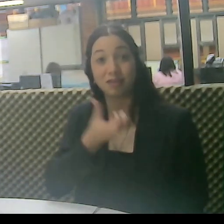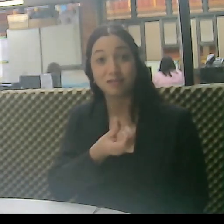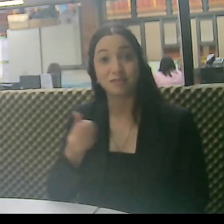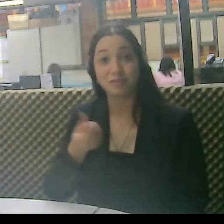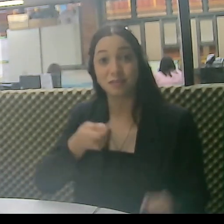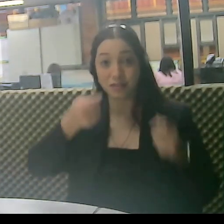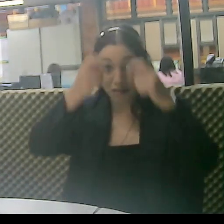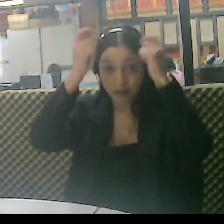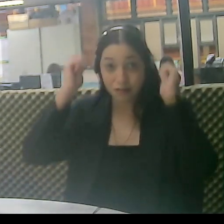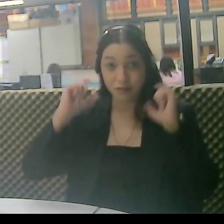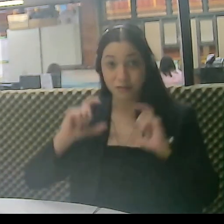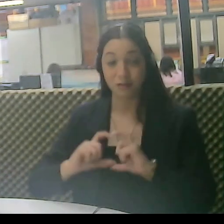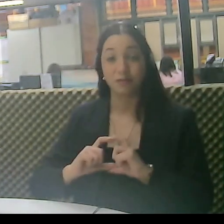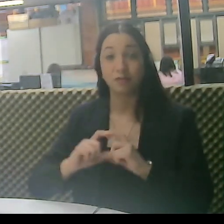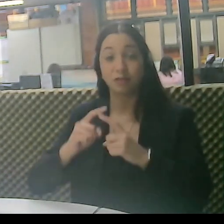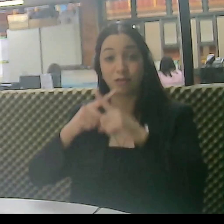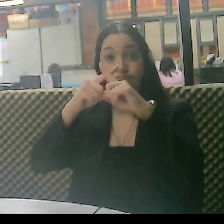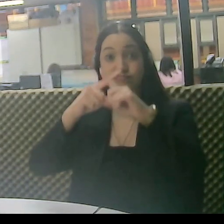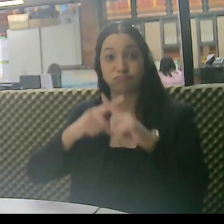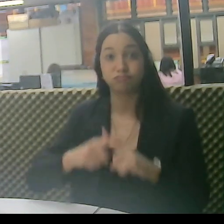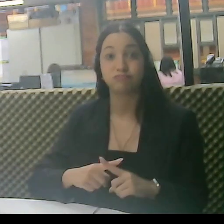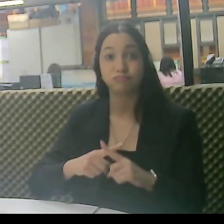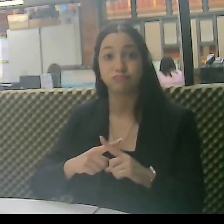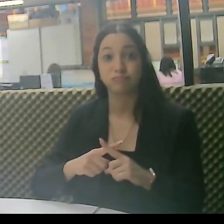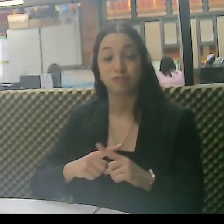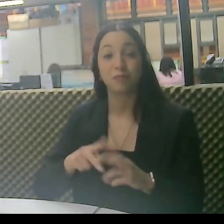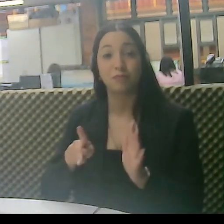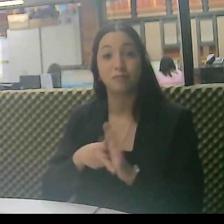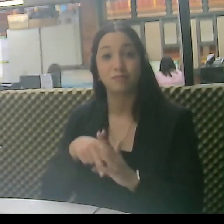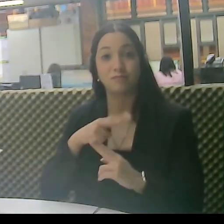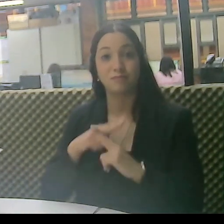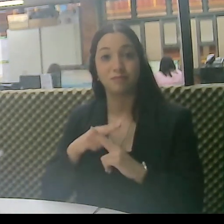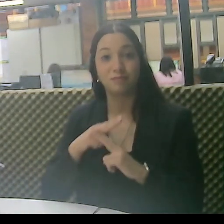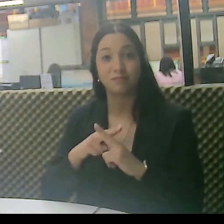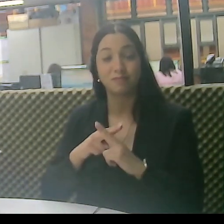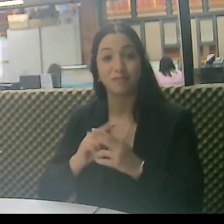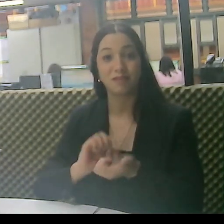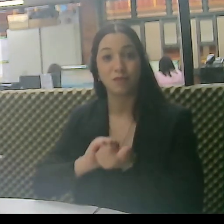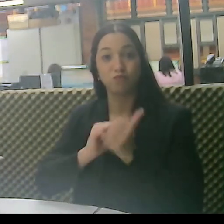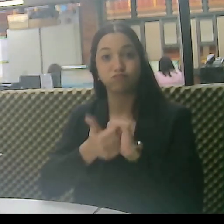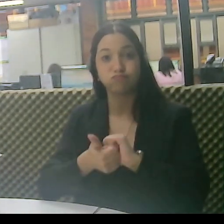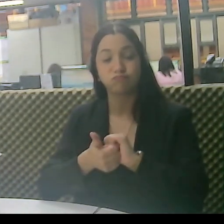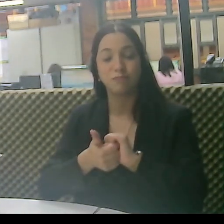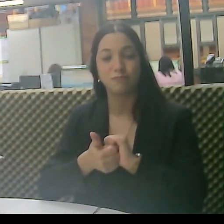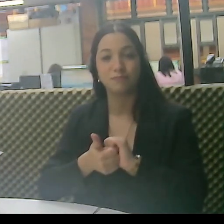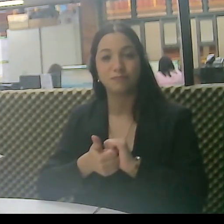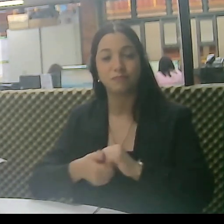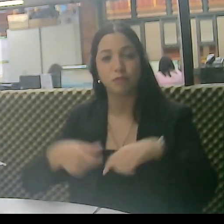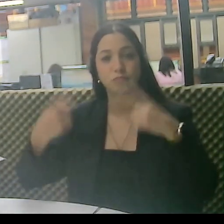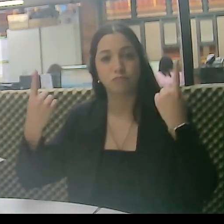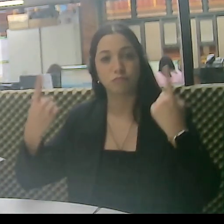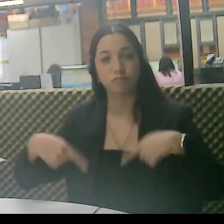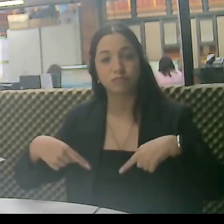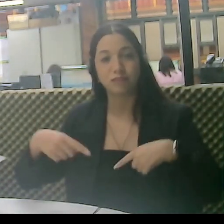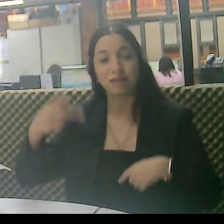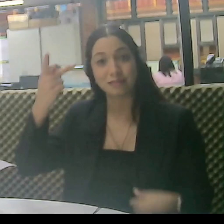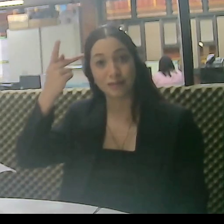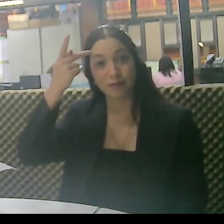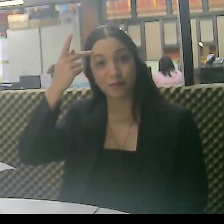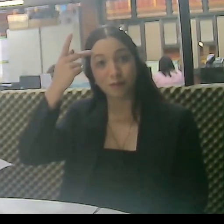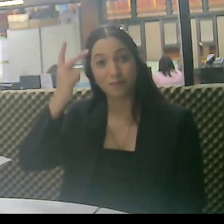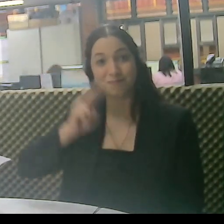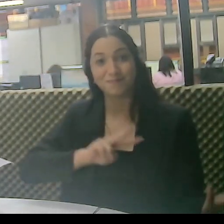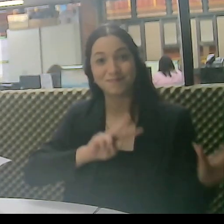três meetings e nos dois desafios Loterias Caixa de Atletismo. As competições ocorreram em São Paulo